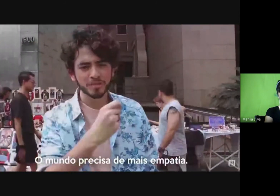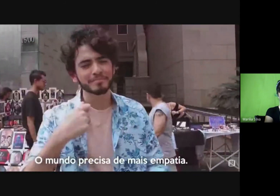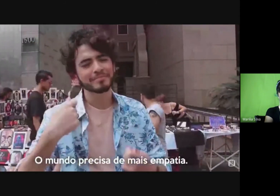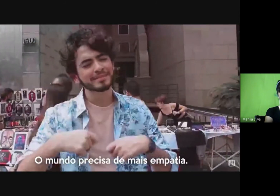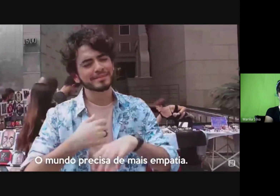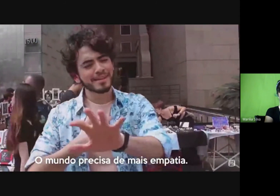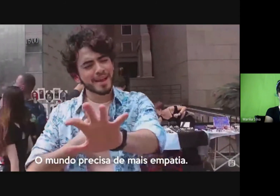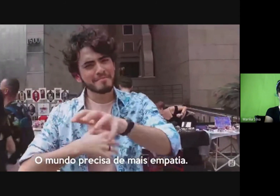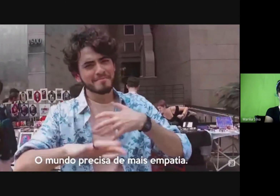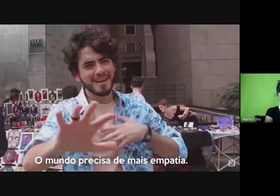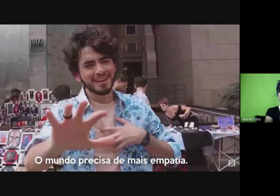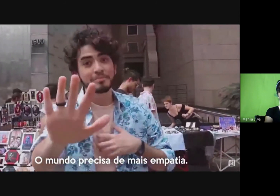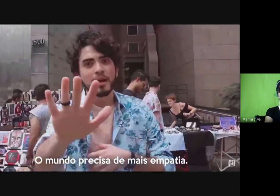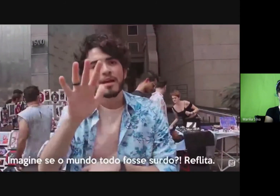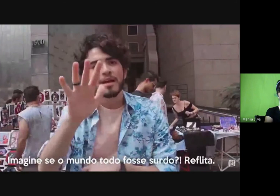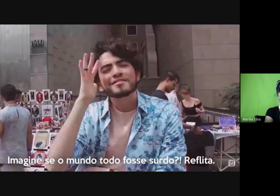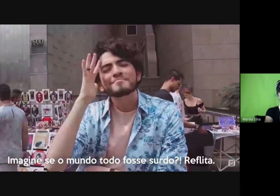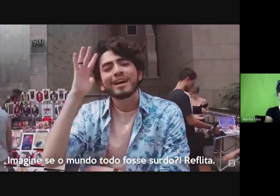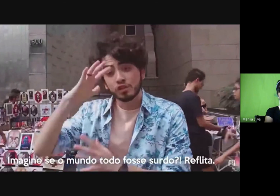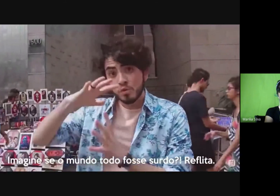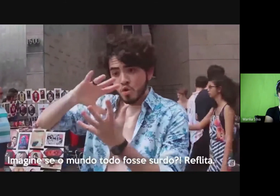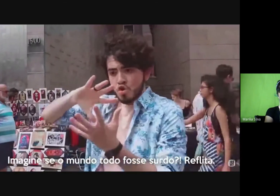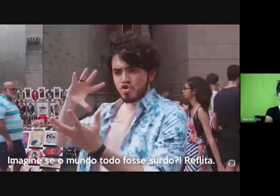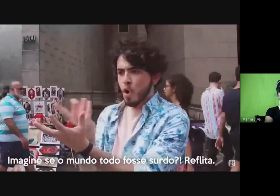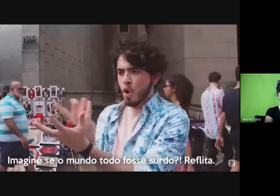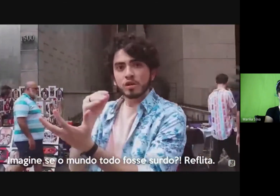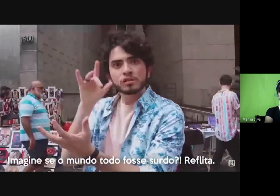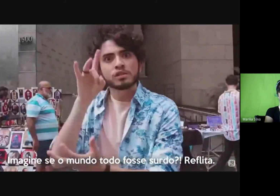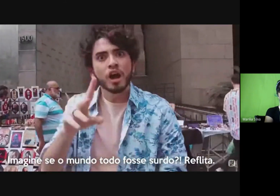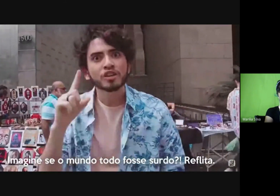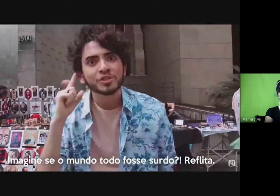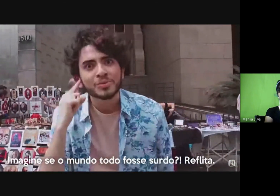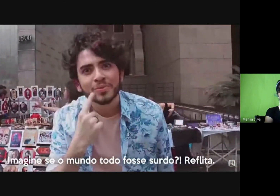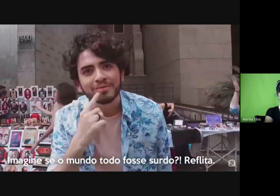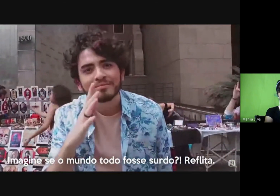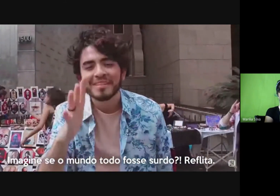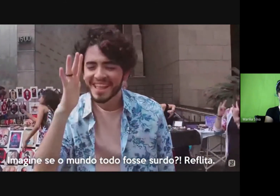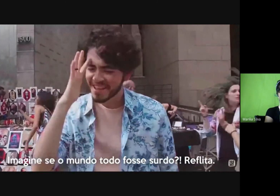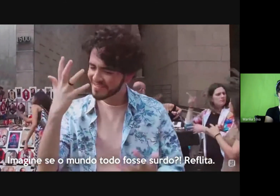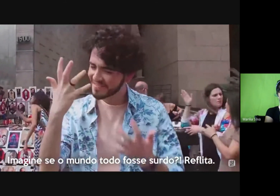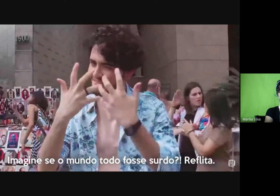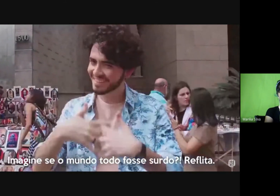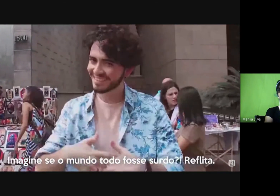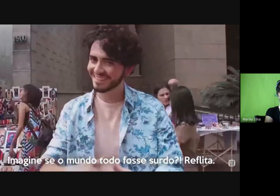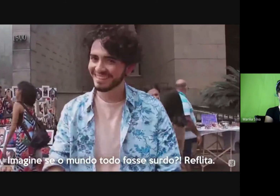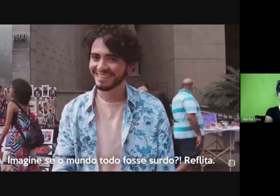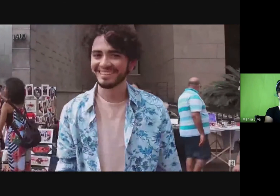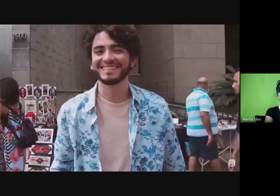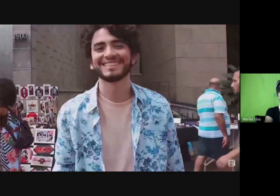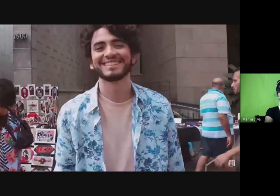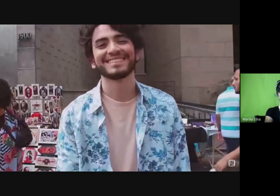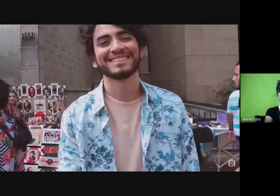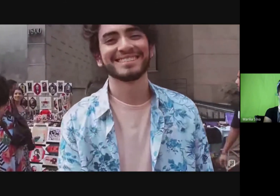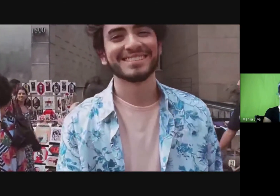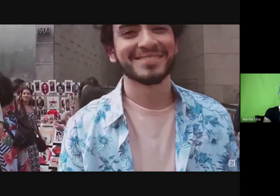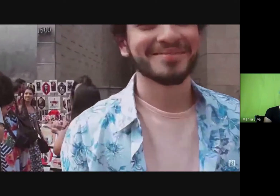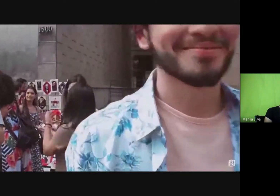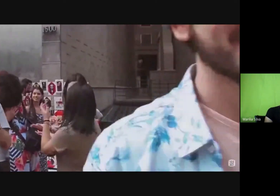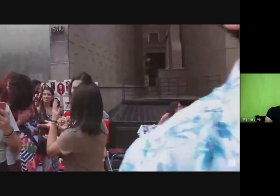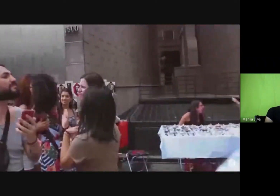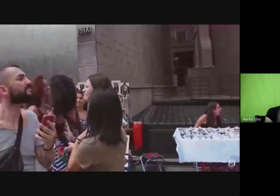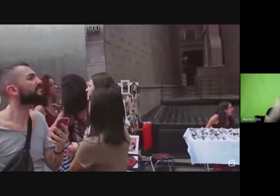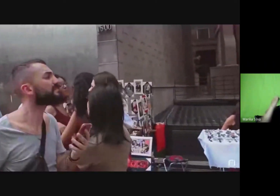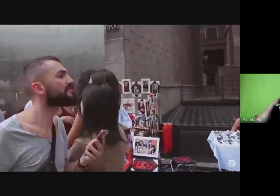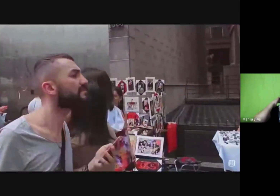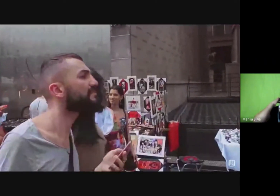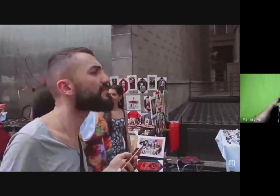O mundo precisa de mais empatia. Imagine se o mundo todo fosse surdo. Reflita.